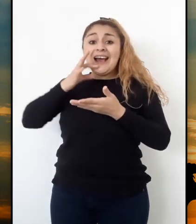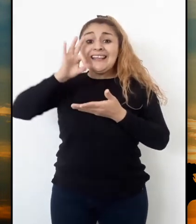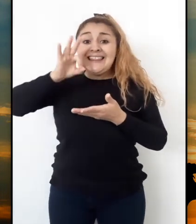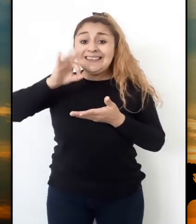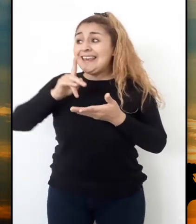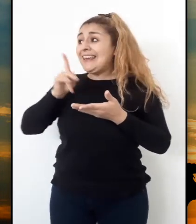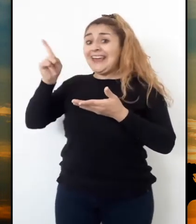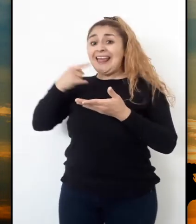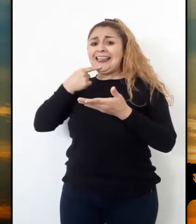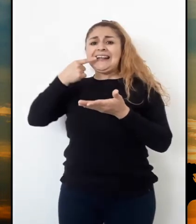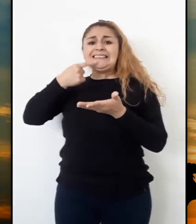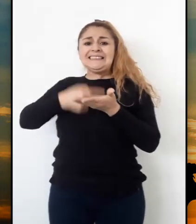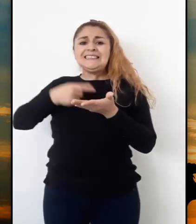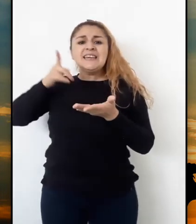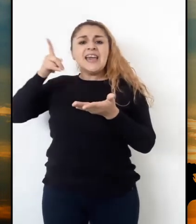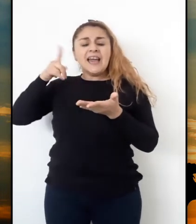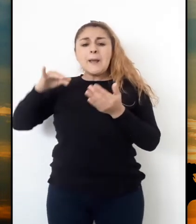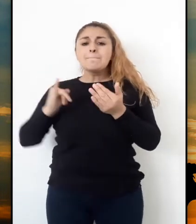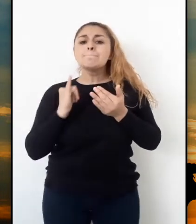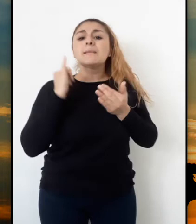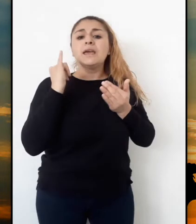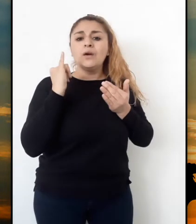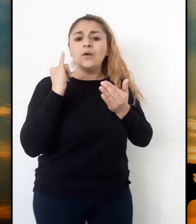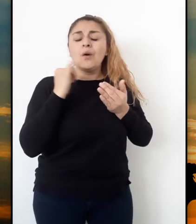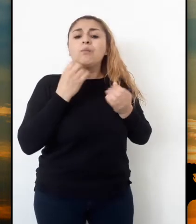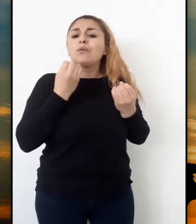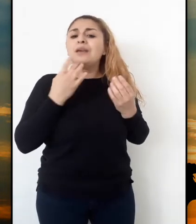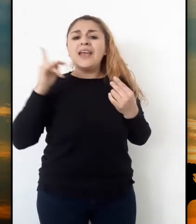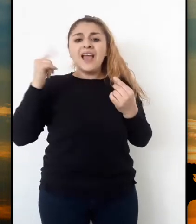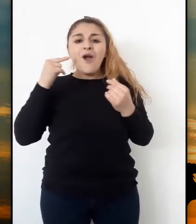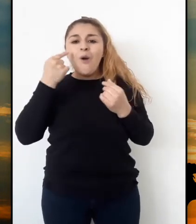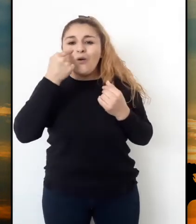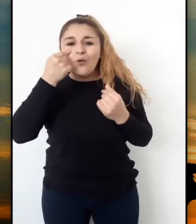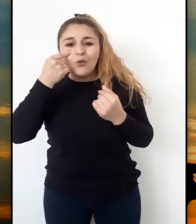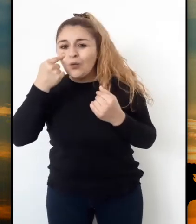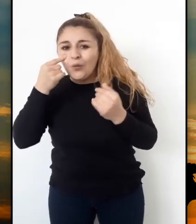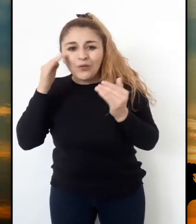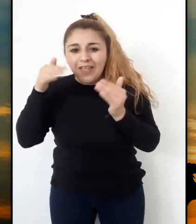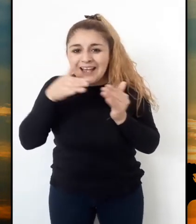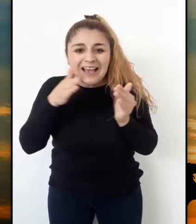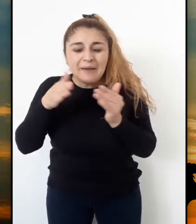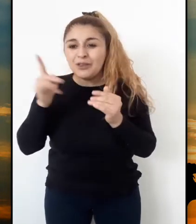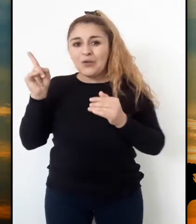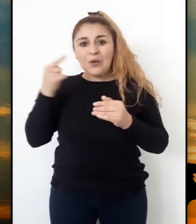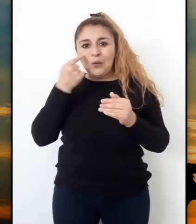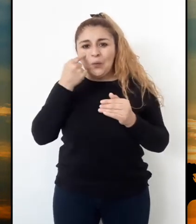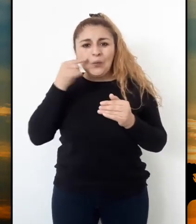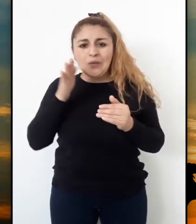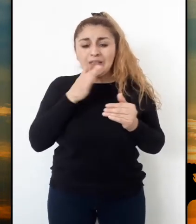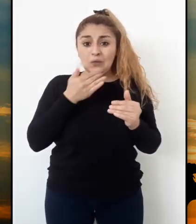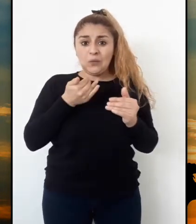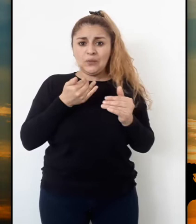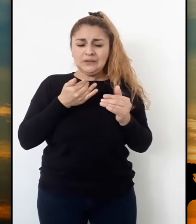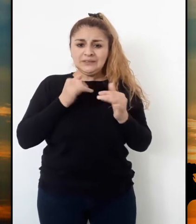de Dios será lo mejor. On va lire le verset 7 du psaume 4. Vamos a leer el